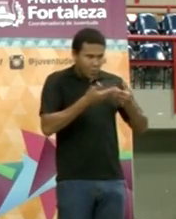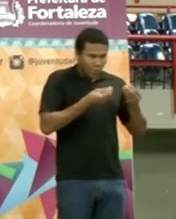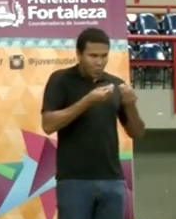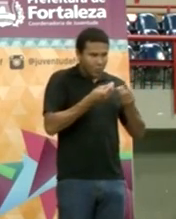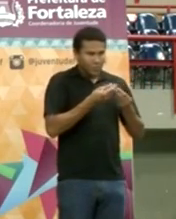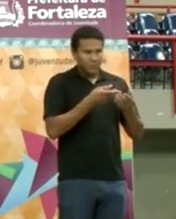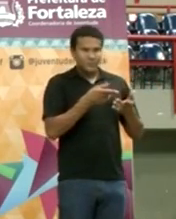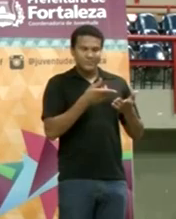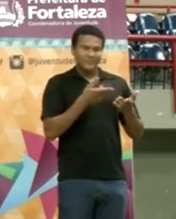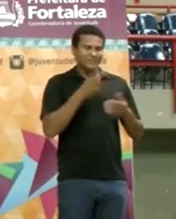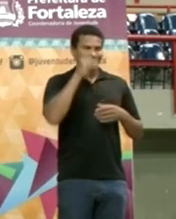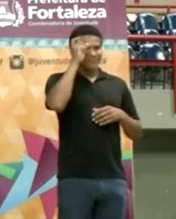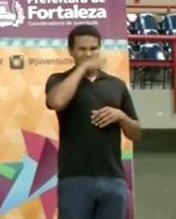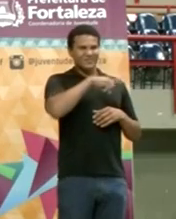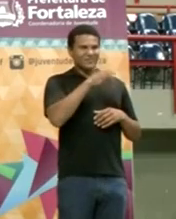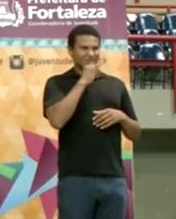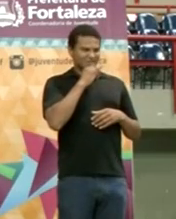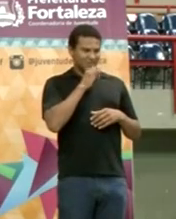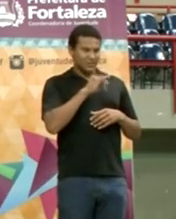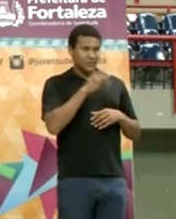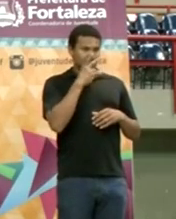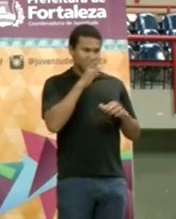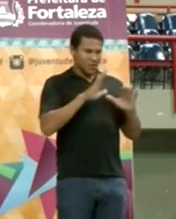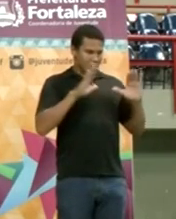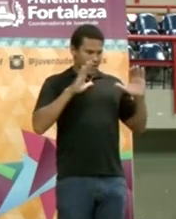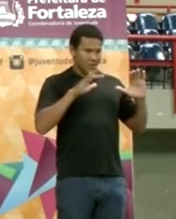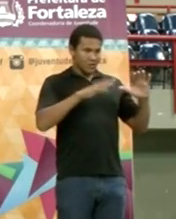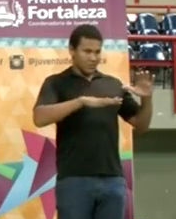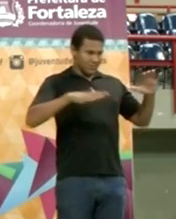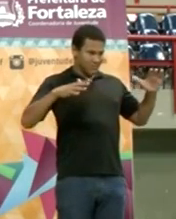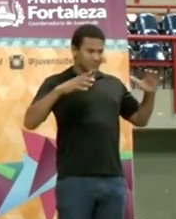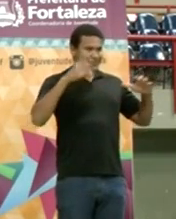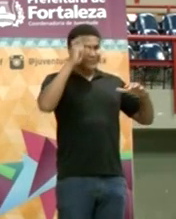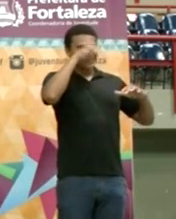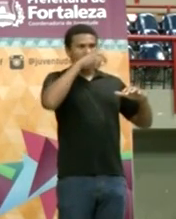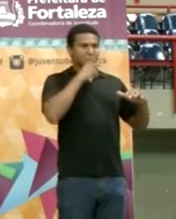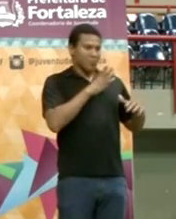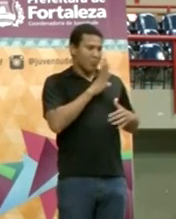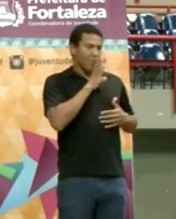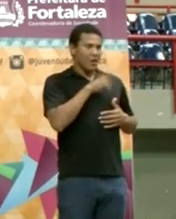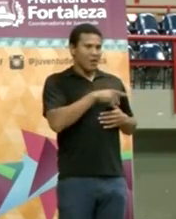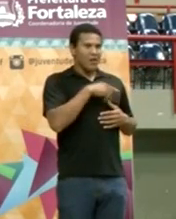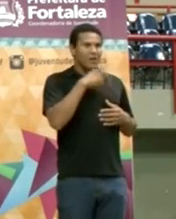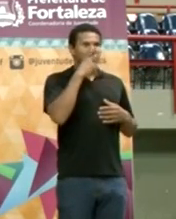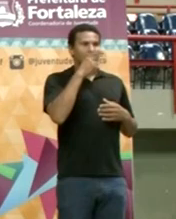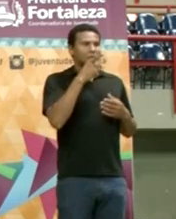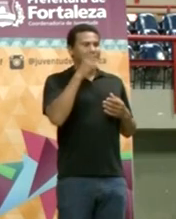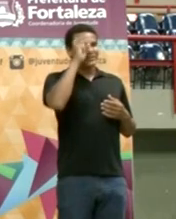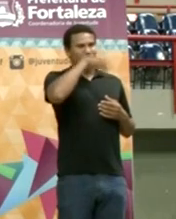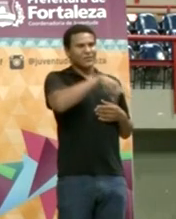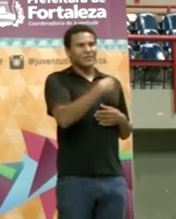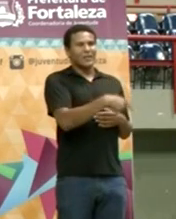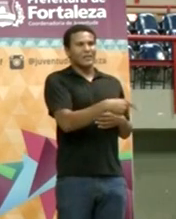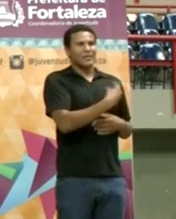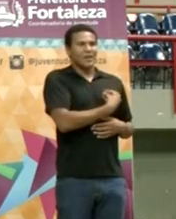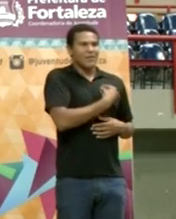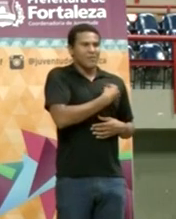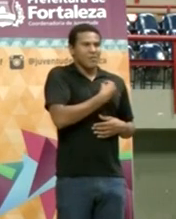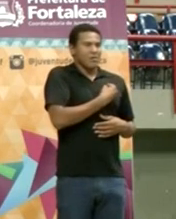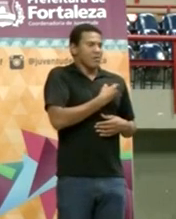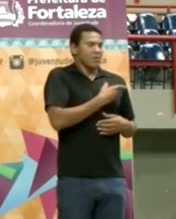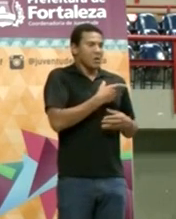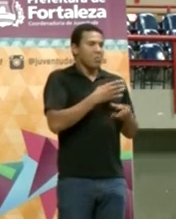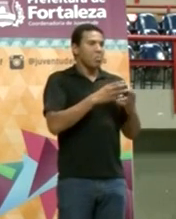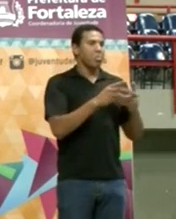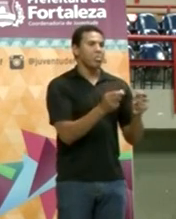um vírus numa matéria inerte, é muito difícil ele sobreviver. Por isso que é tão complexa, às vezes,